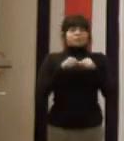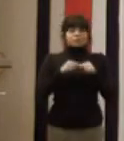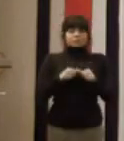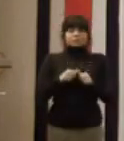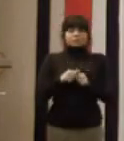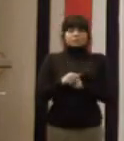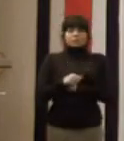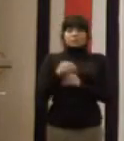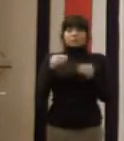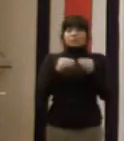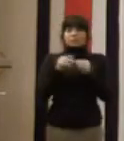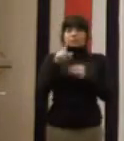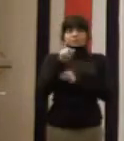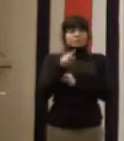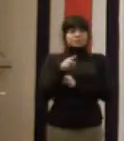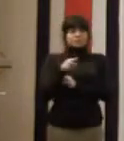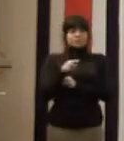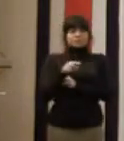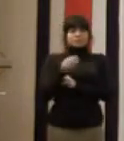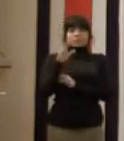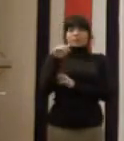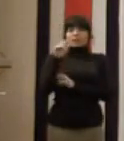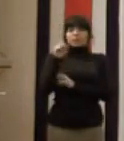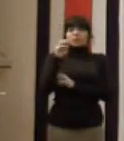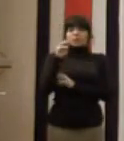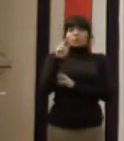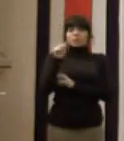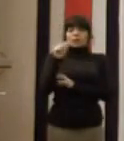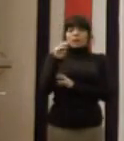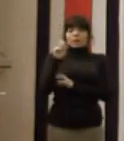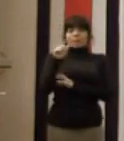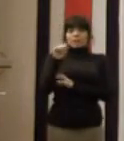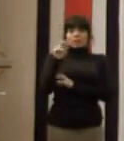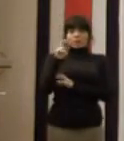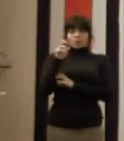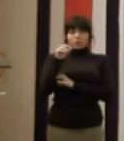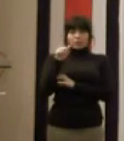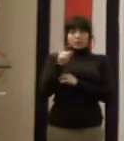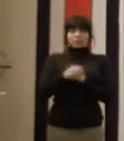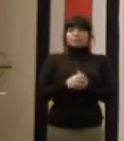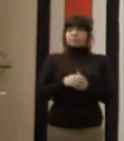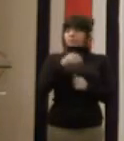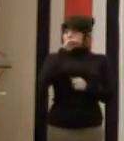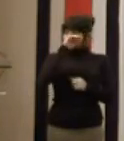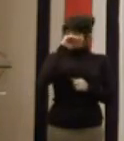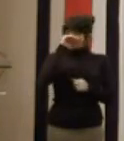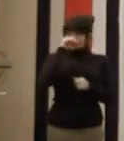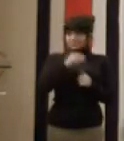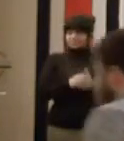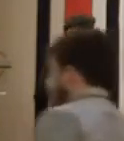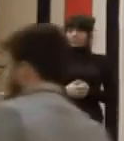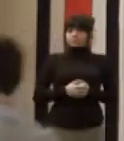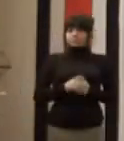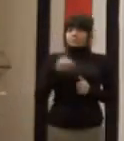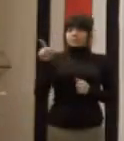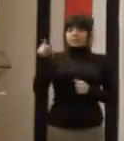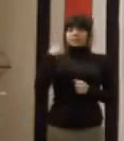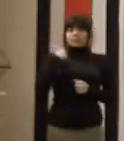Continuamos con las preguntas. Carlos Mora, de AmeliaRueda.com. Carlos, aquí hay un micrófono a la